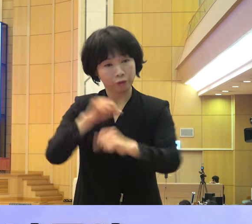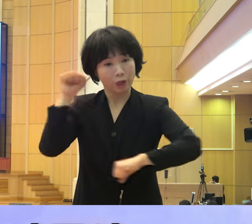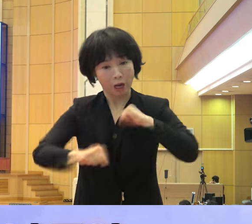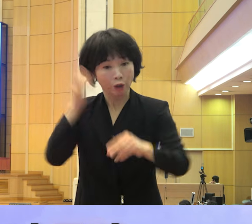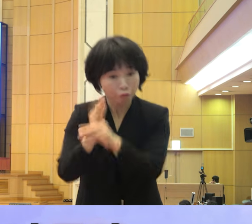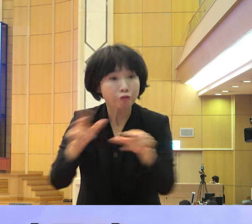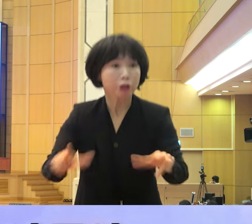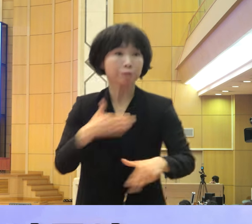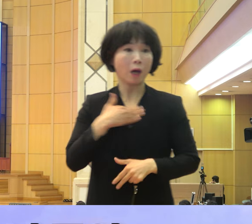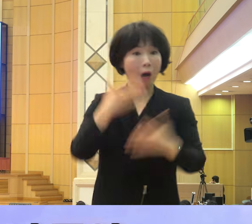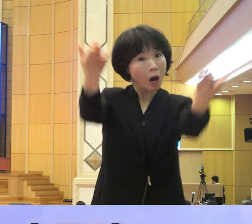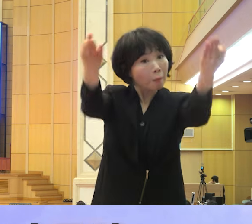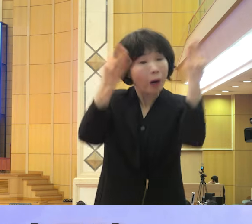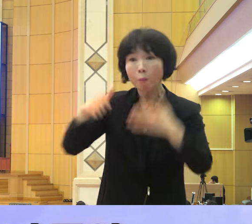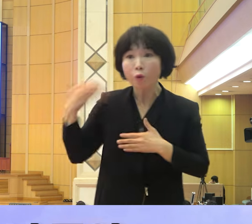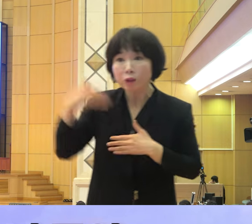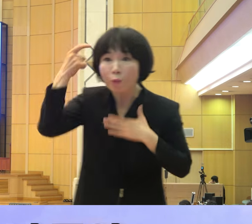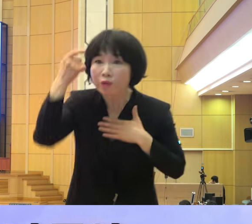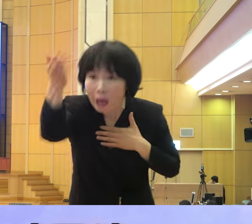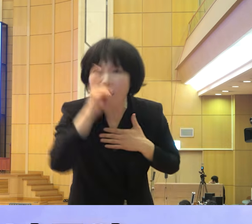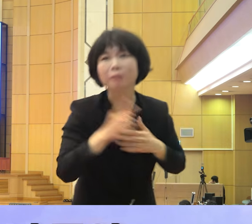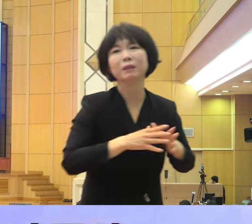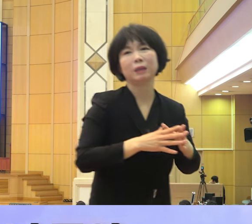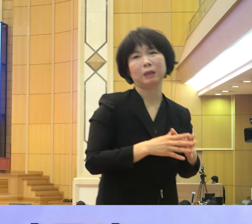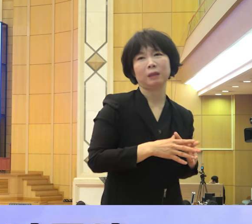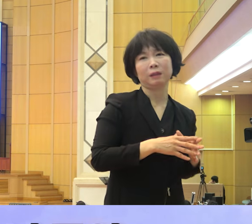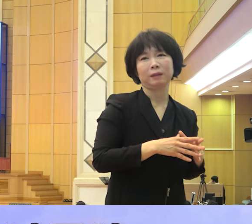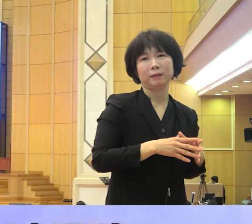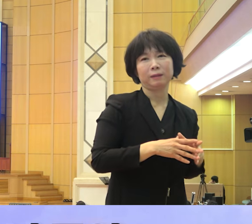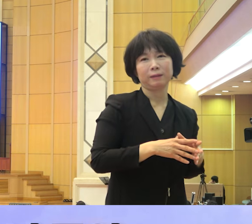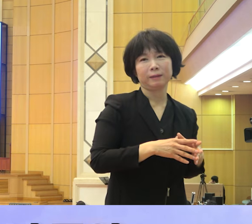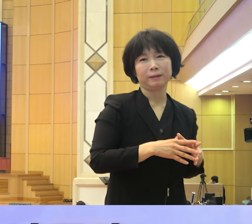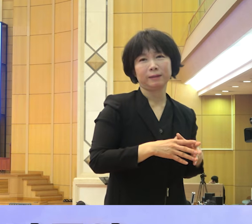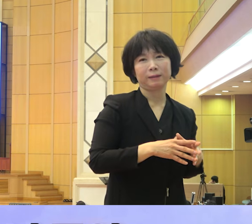요한복음 6장 42절로 가보겠습니다.